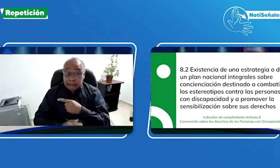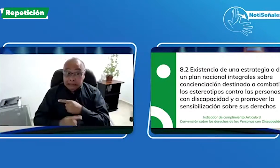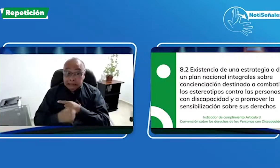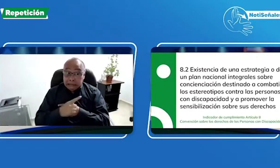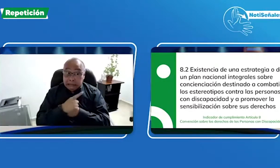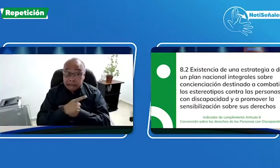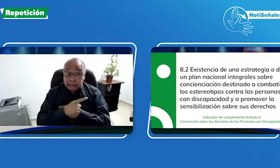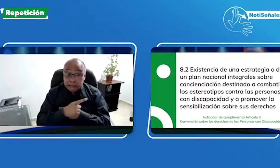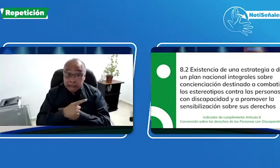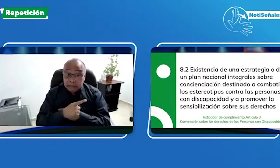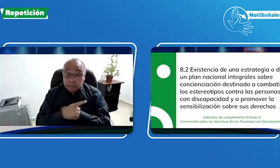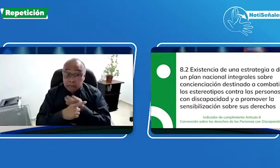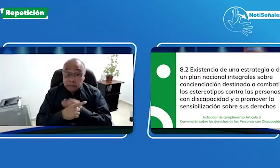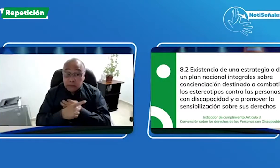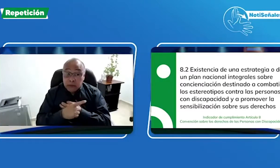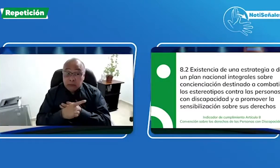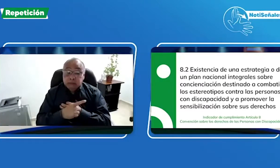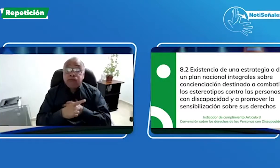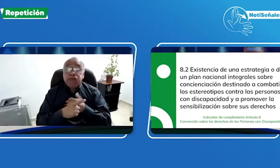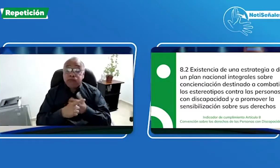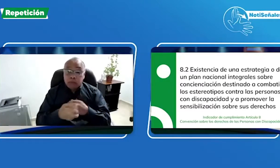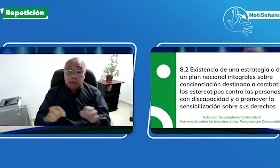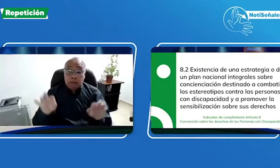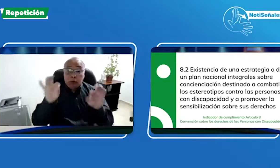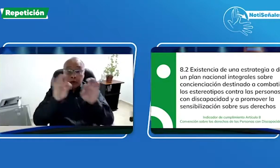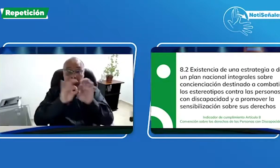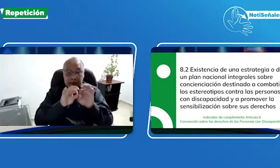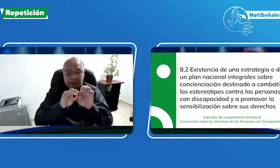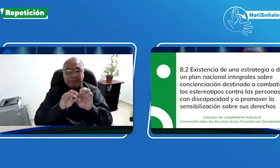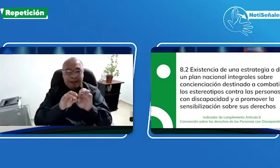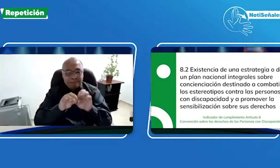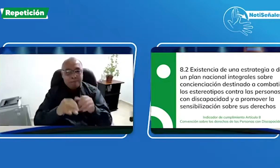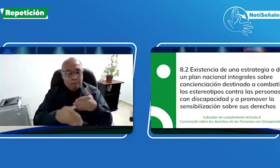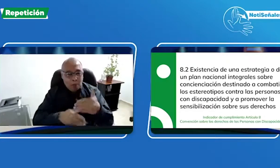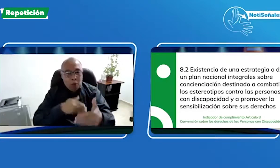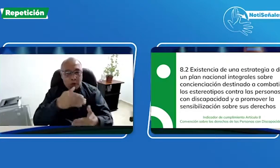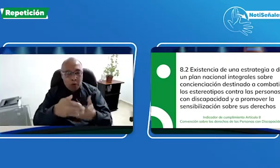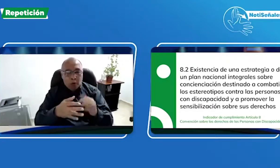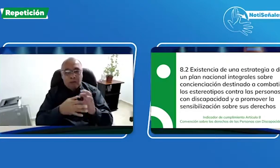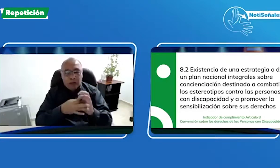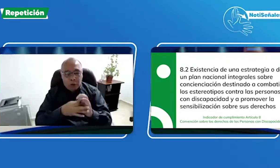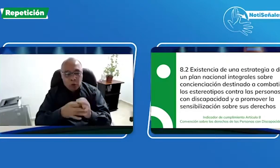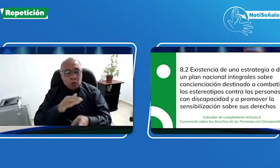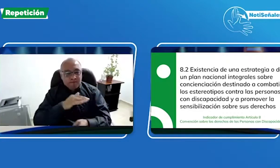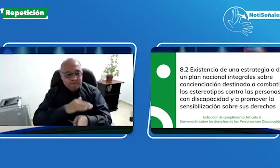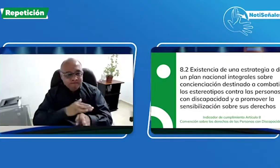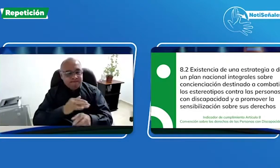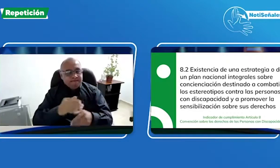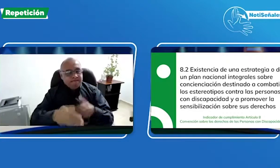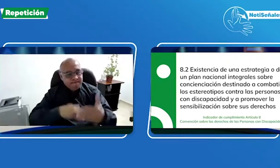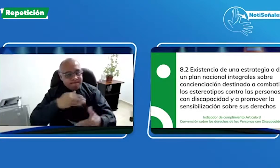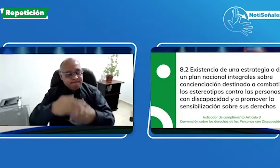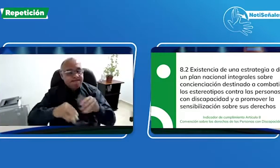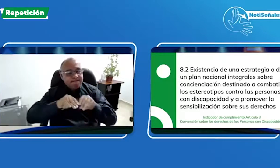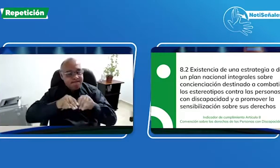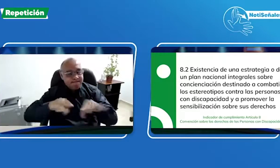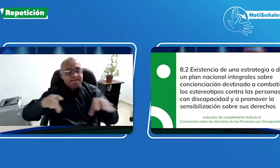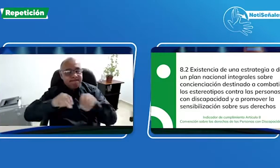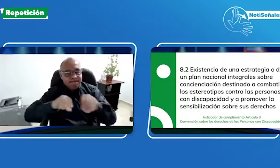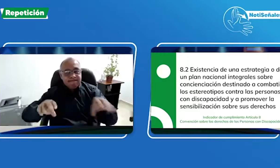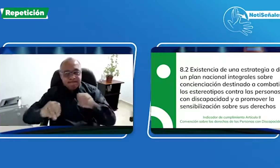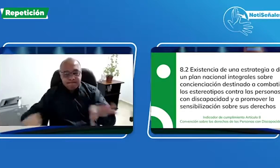discriminación No exista más Y es por eso Que es tan importante Este artículo Que estamos viendo En